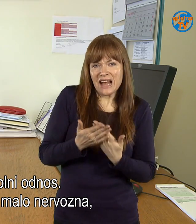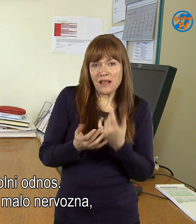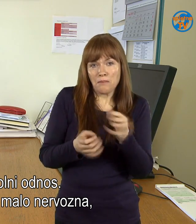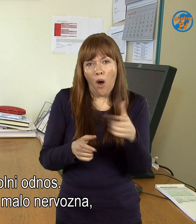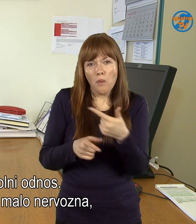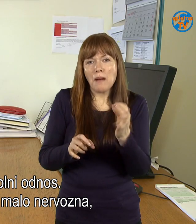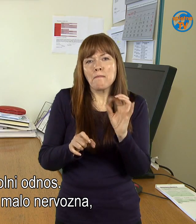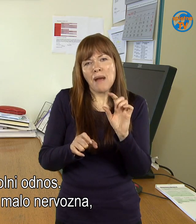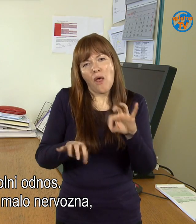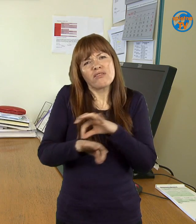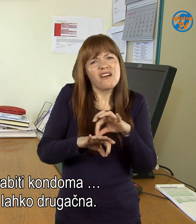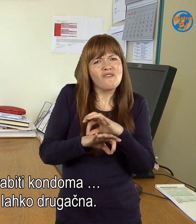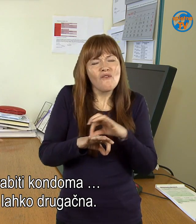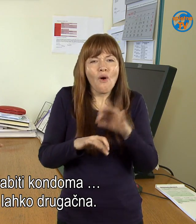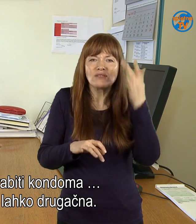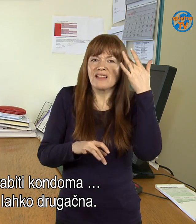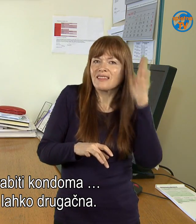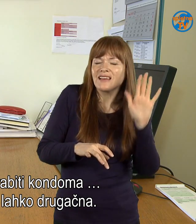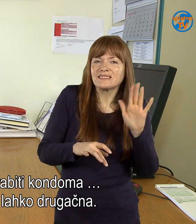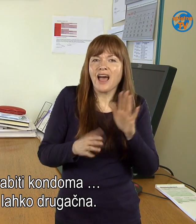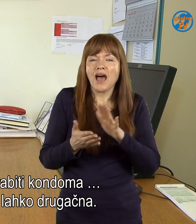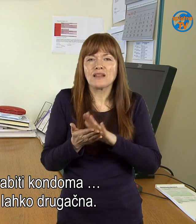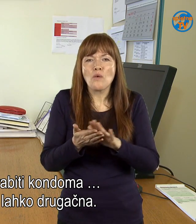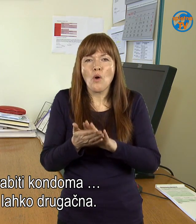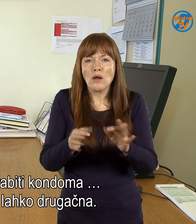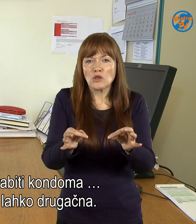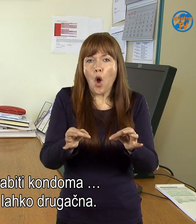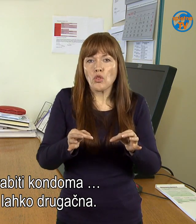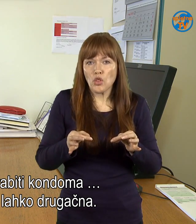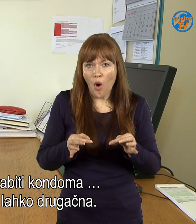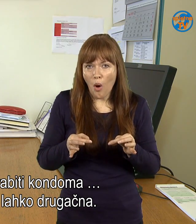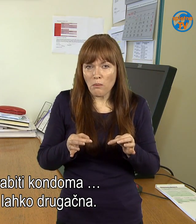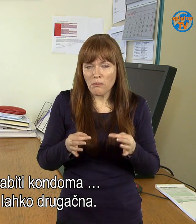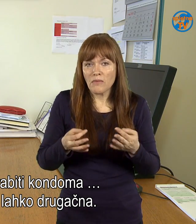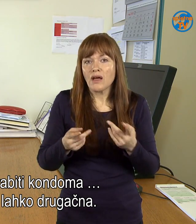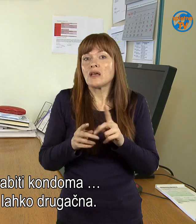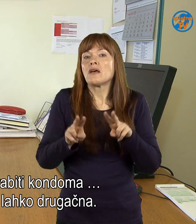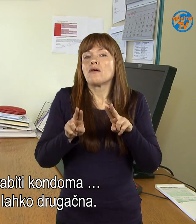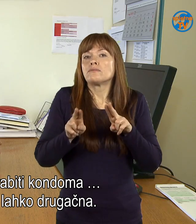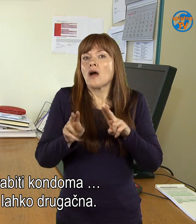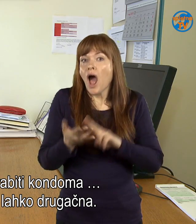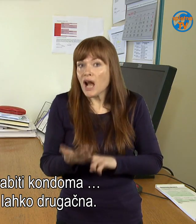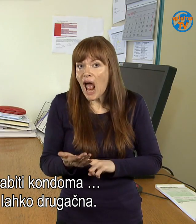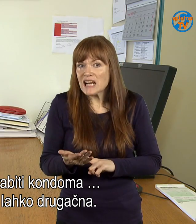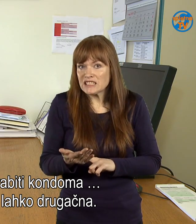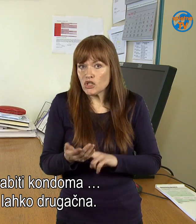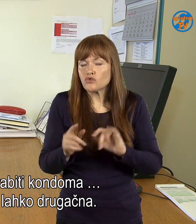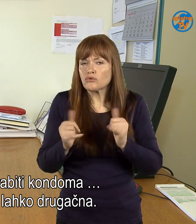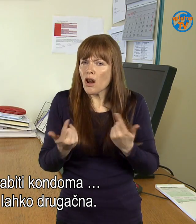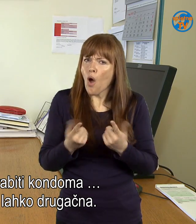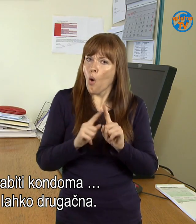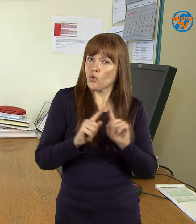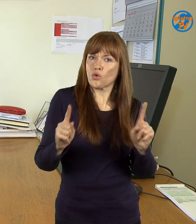sta malo nervozna, ne znata uporabiti kondoma in realnost je lahko